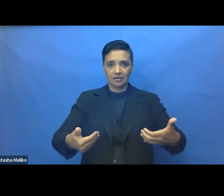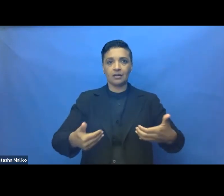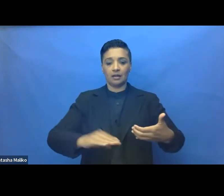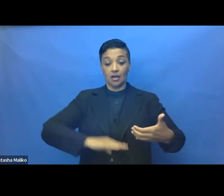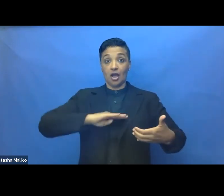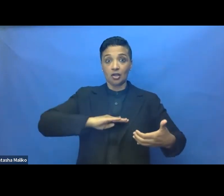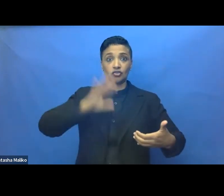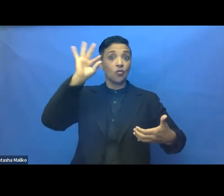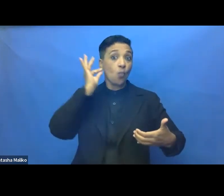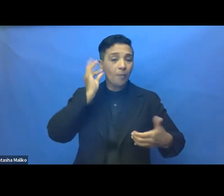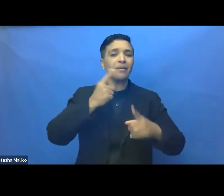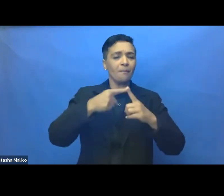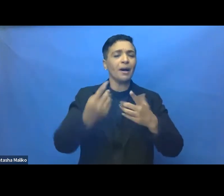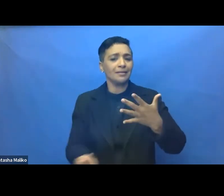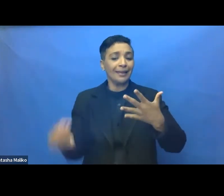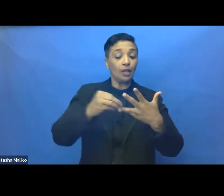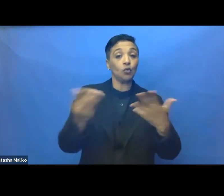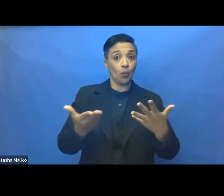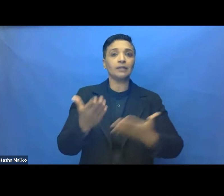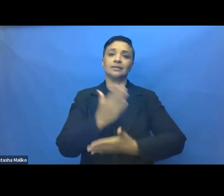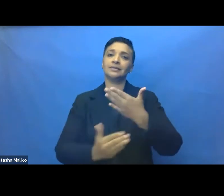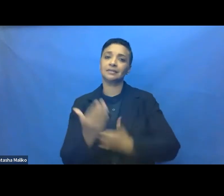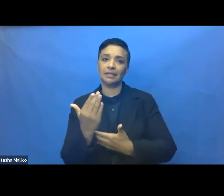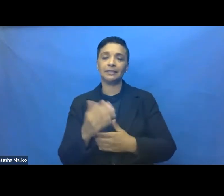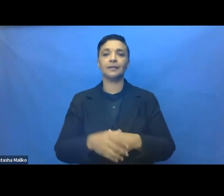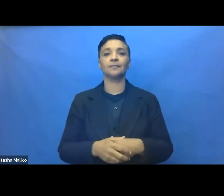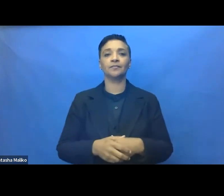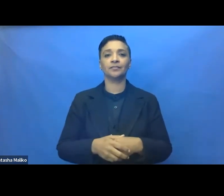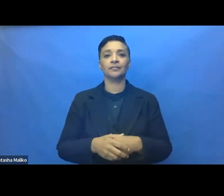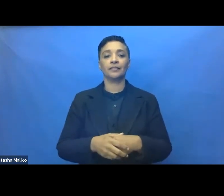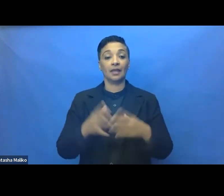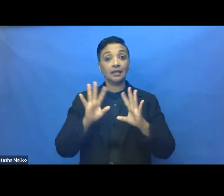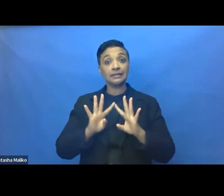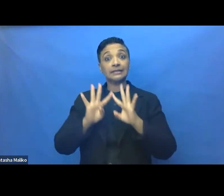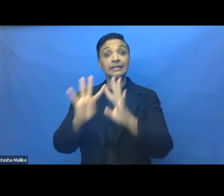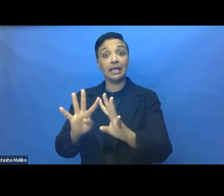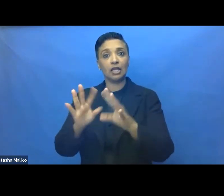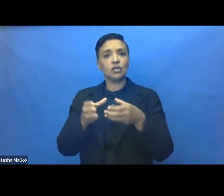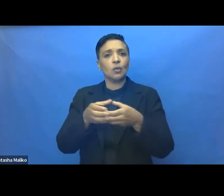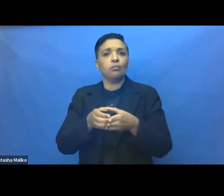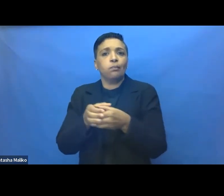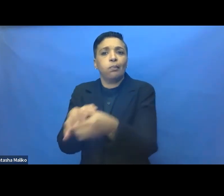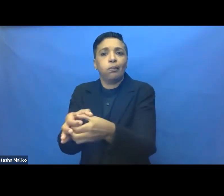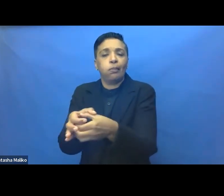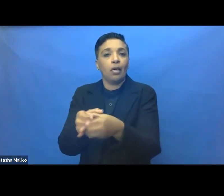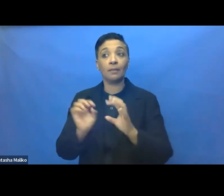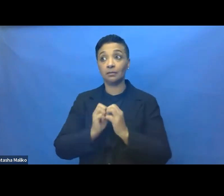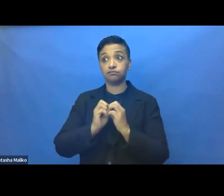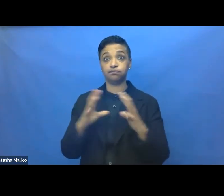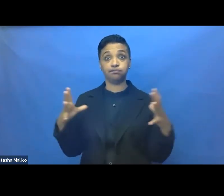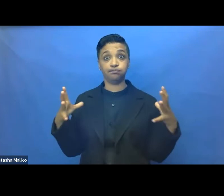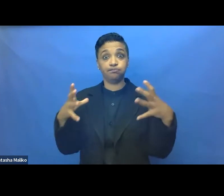en matière du climat, il faut les ventiler pour inclure des personnes handicapées. Lors de